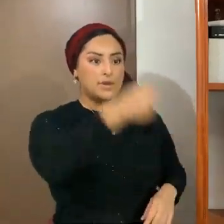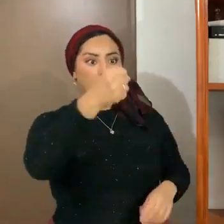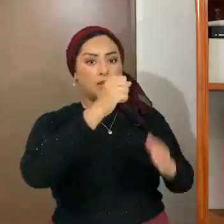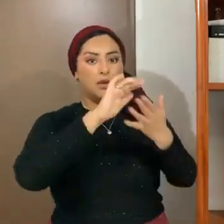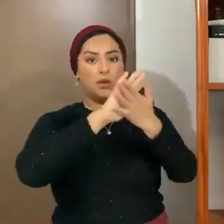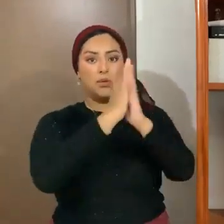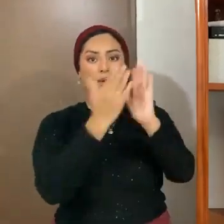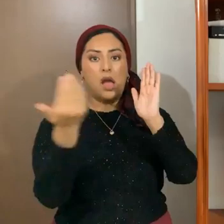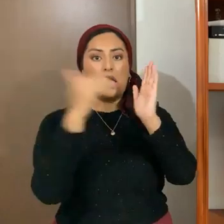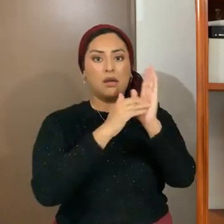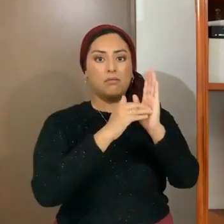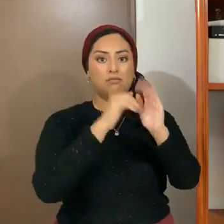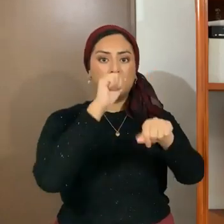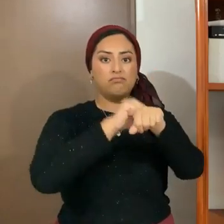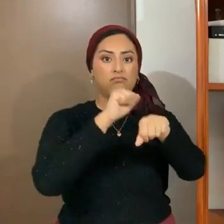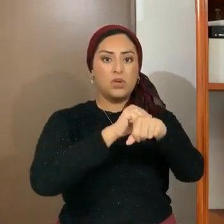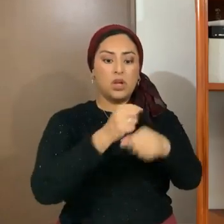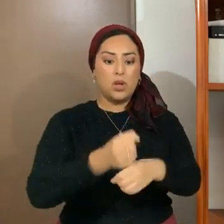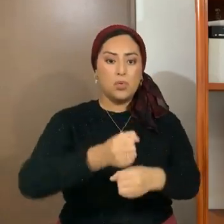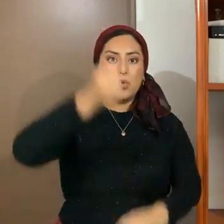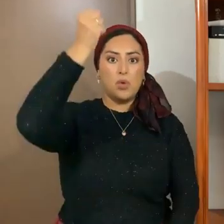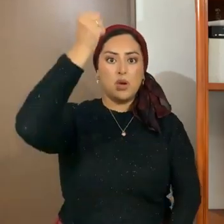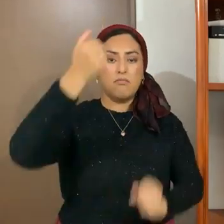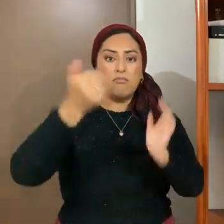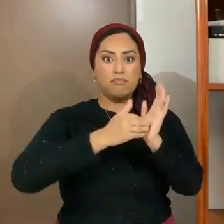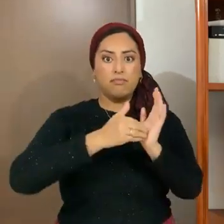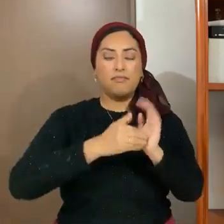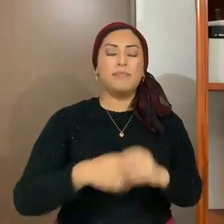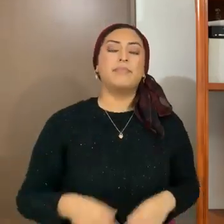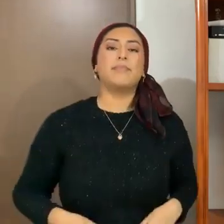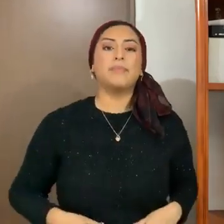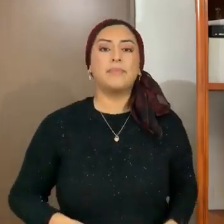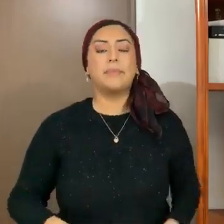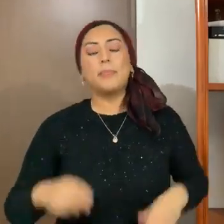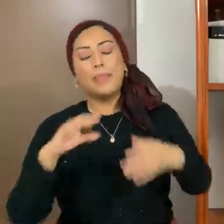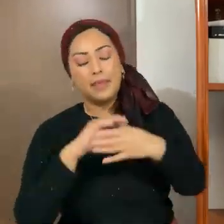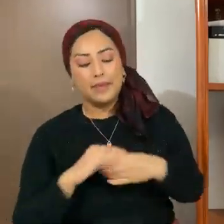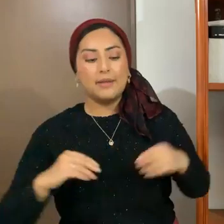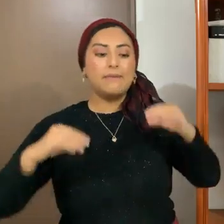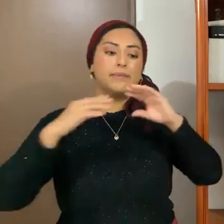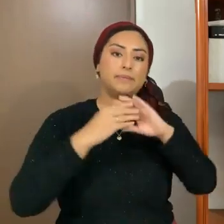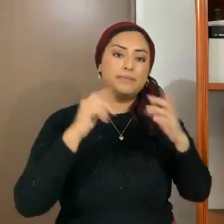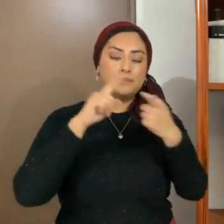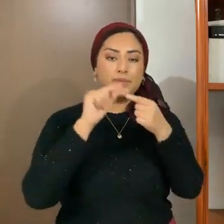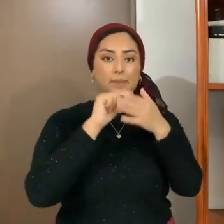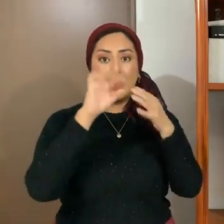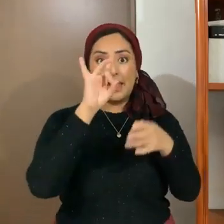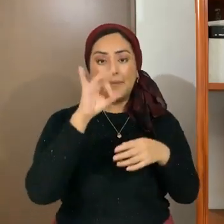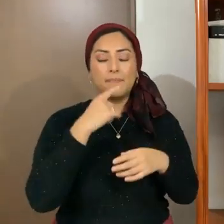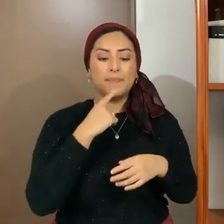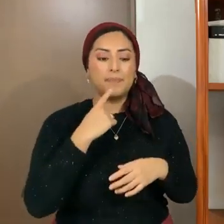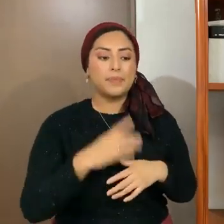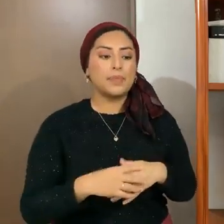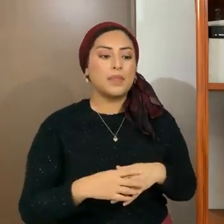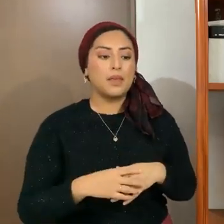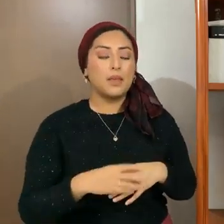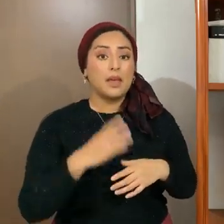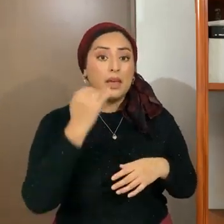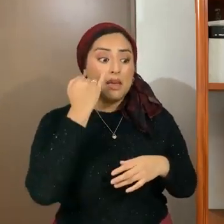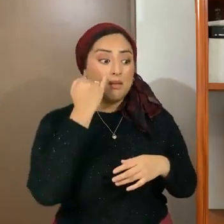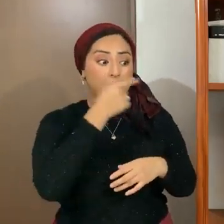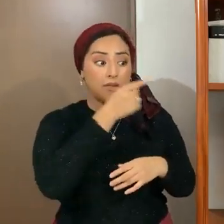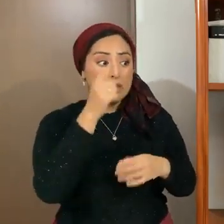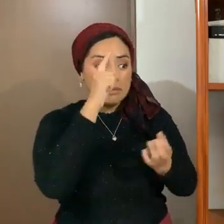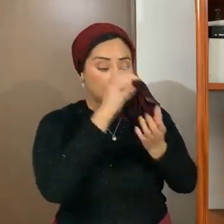la tomó, y se volvió vara en su mano. Y podemos seguir leyendo hasta el verso 8. Si aconteciere que no